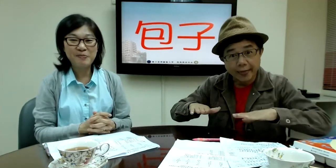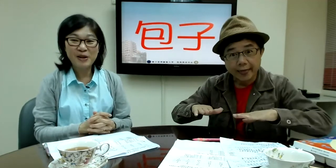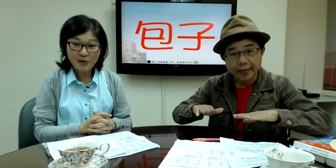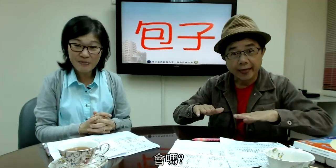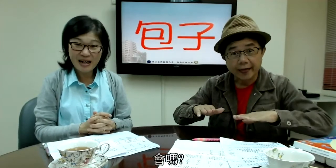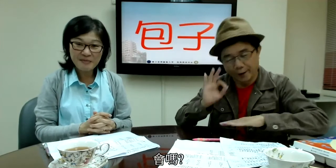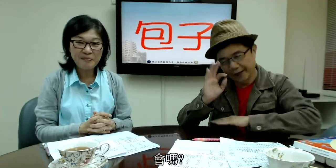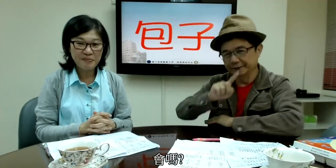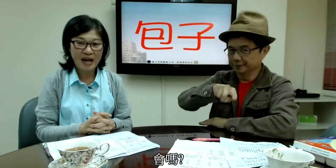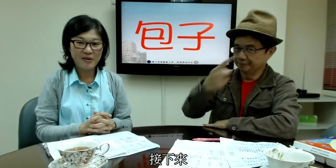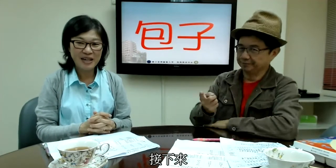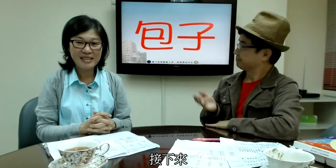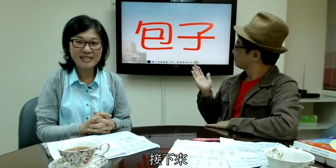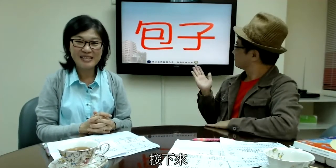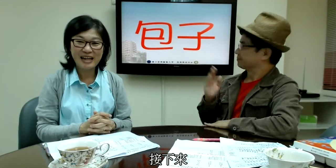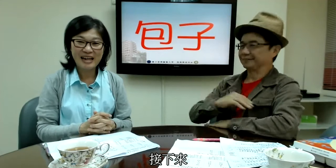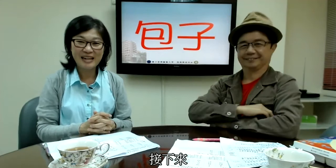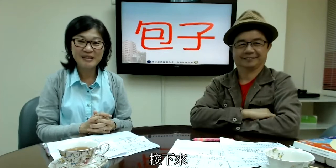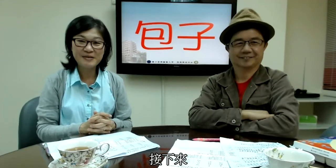对对对，会吗 ？OK， 接下来